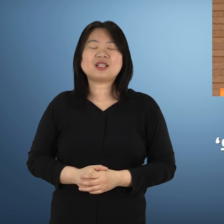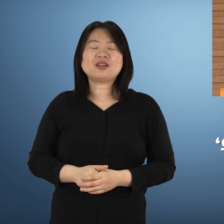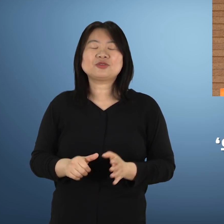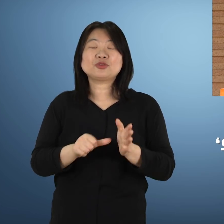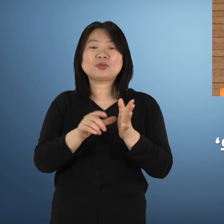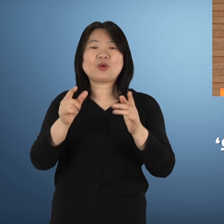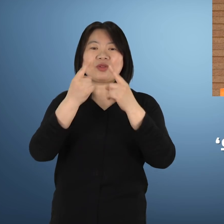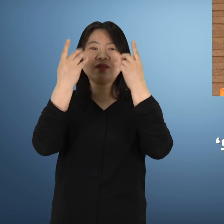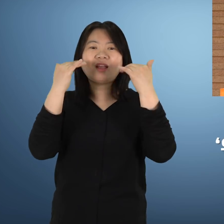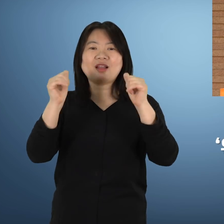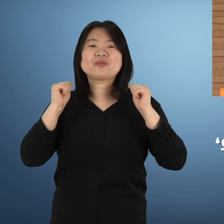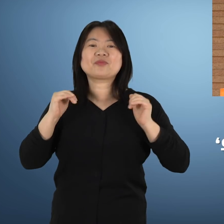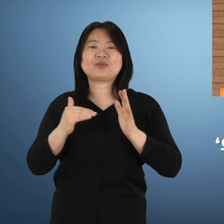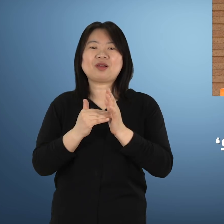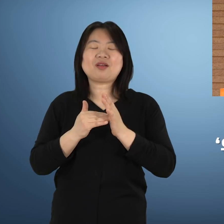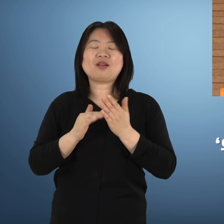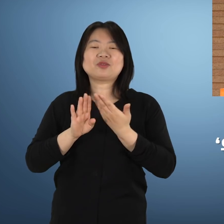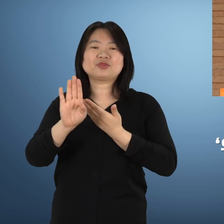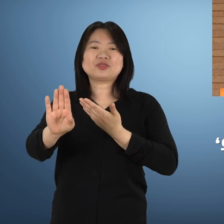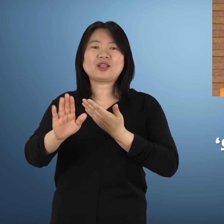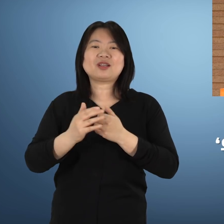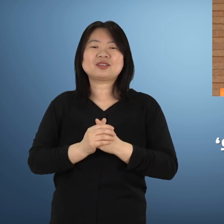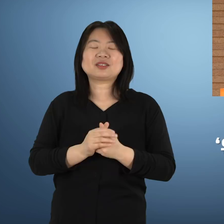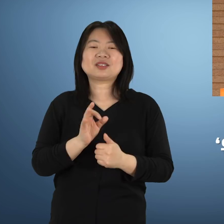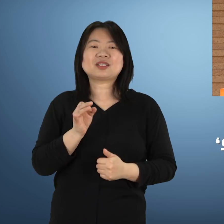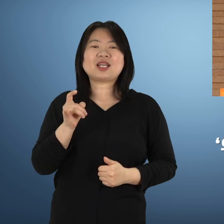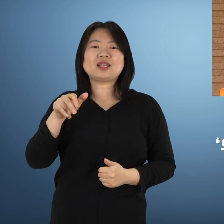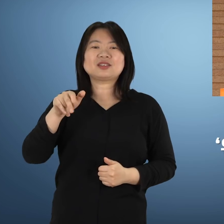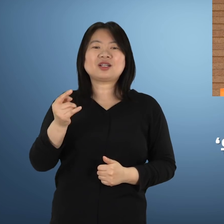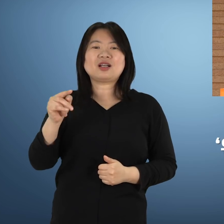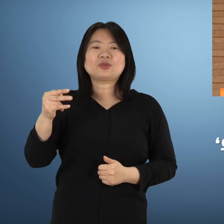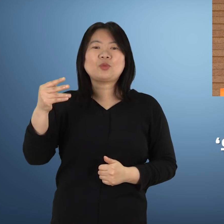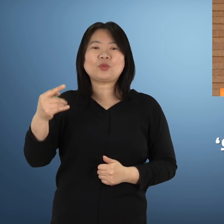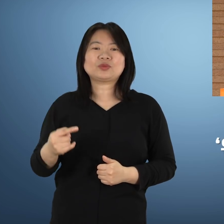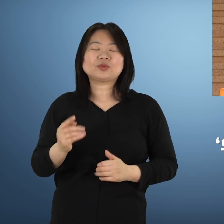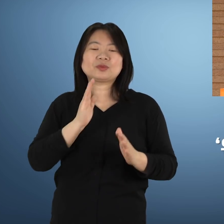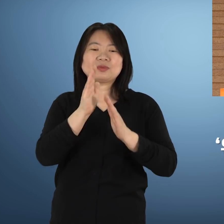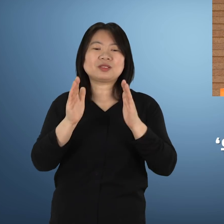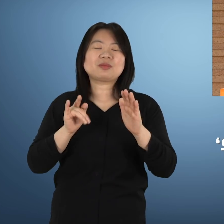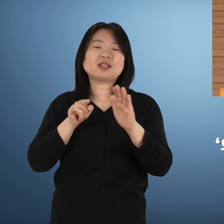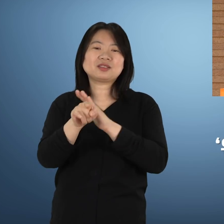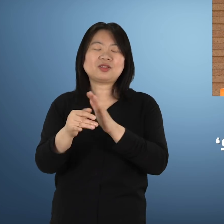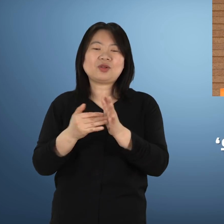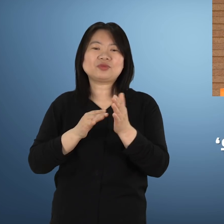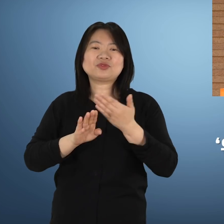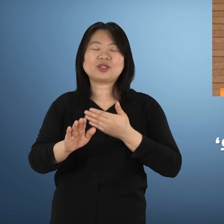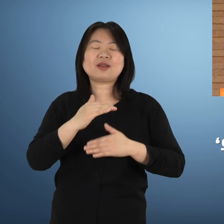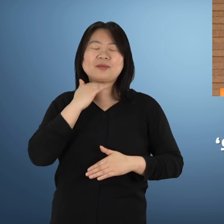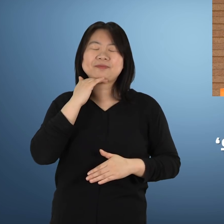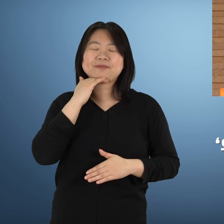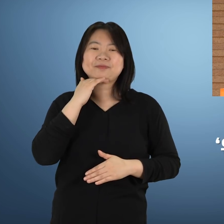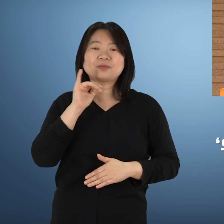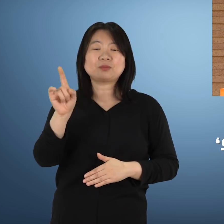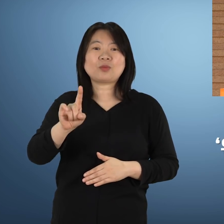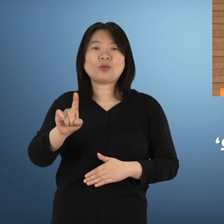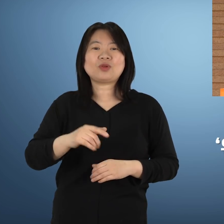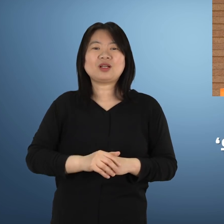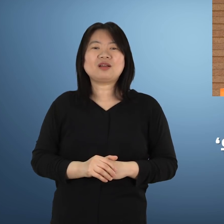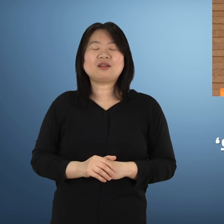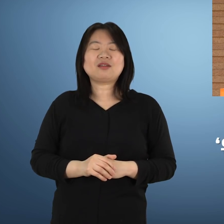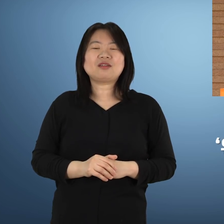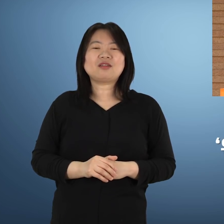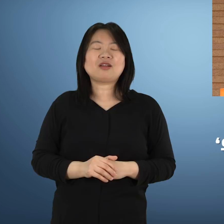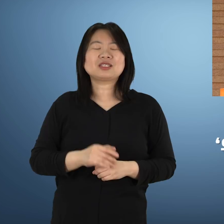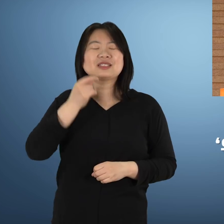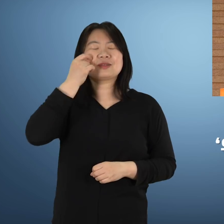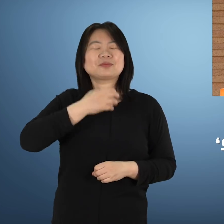명문대를 나왔죠. 그리고 에콰도르라는 밀림에 들어가서 얼마 안 있다가 비보가